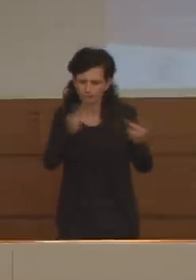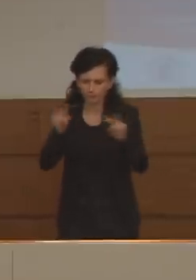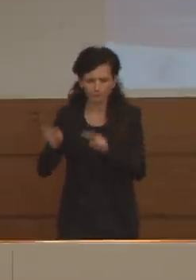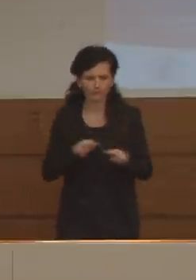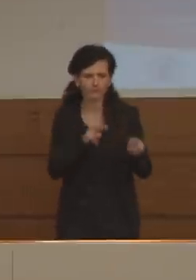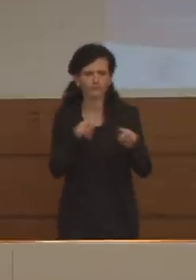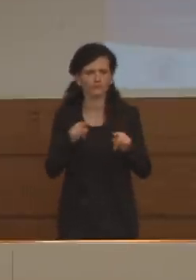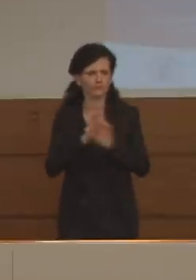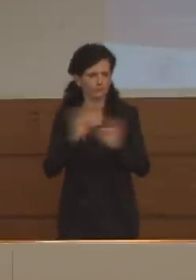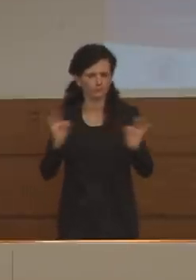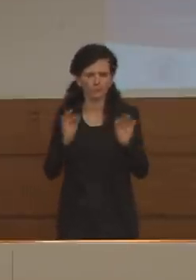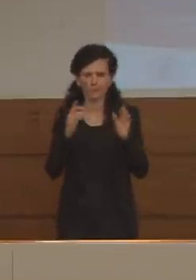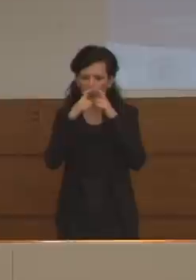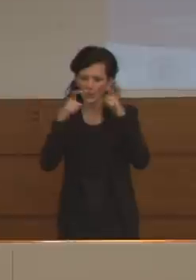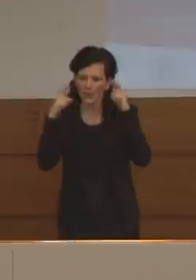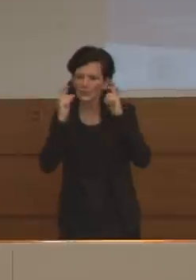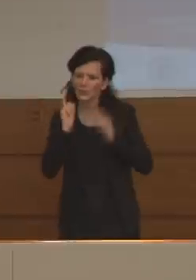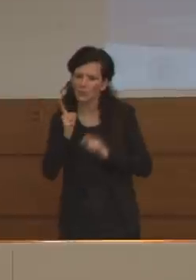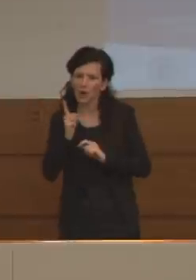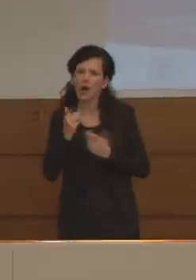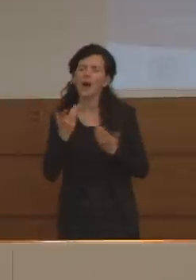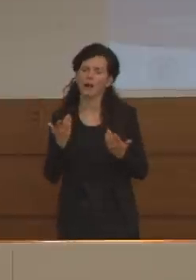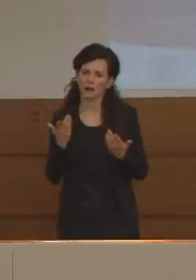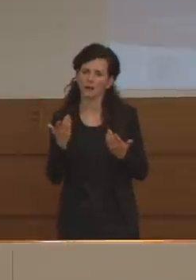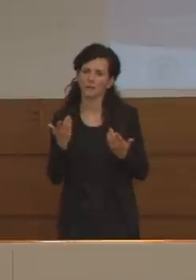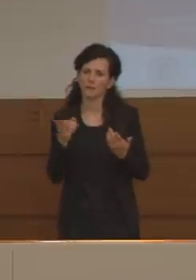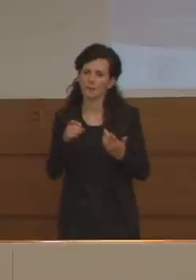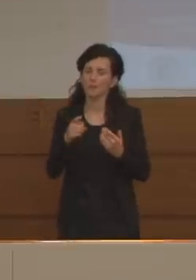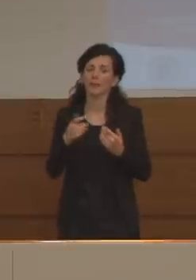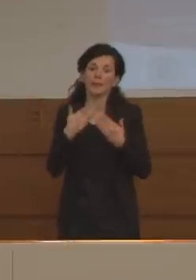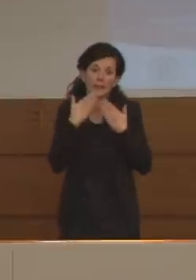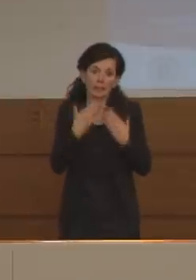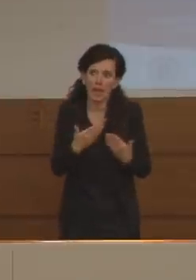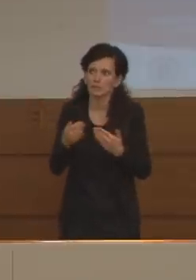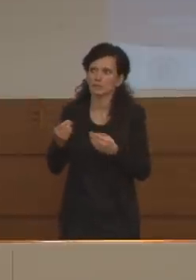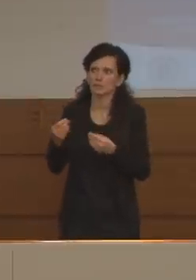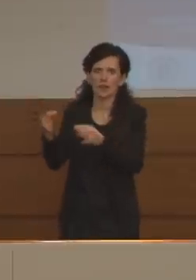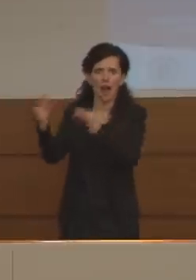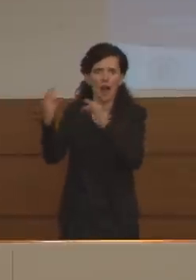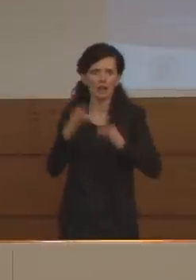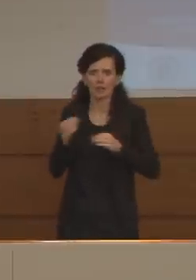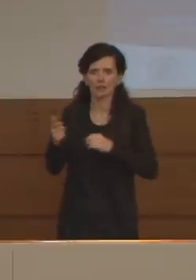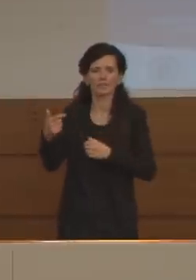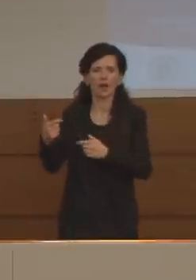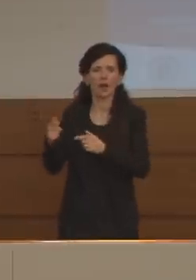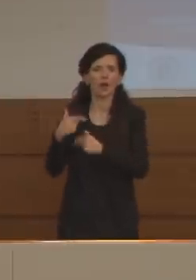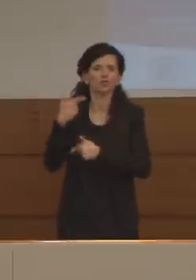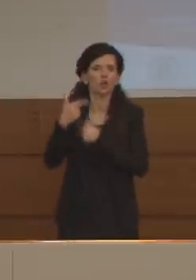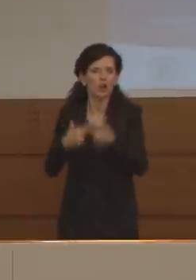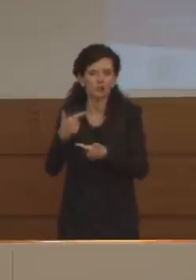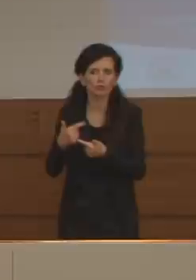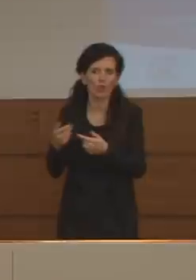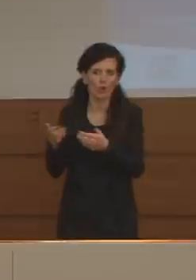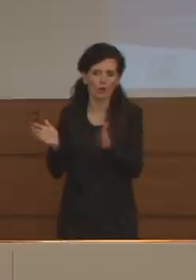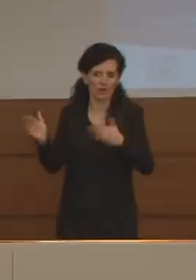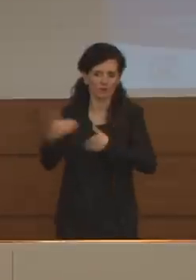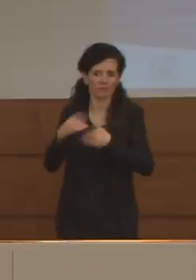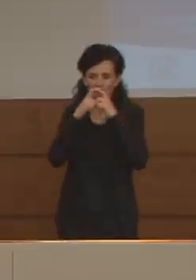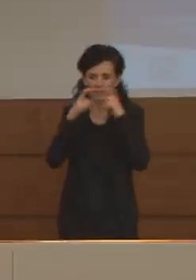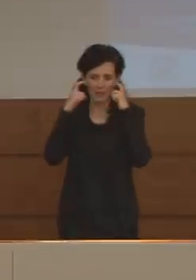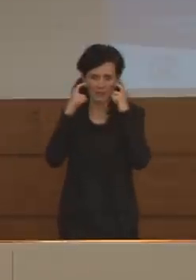una verifica della bontà dei prodotti che ci arrivano e quindi sono convinto che